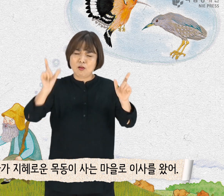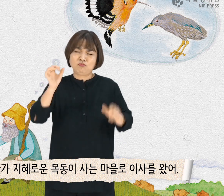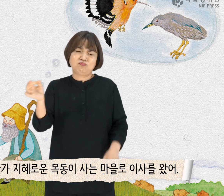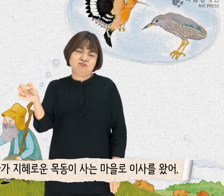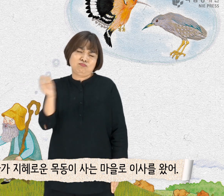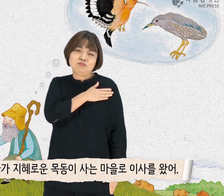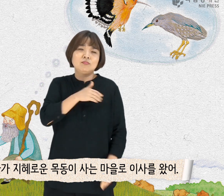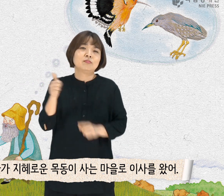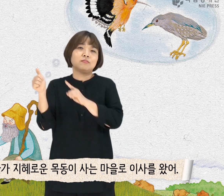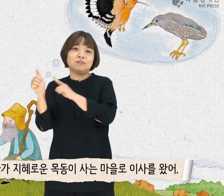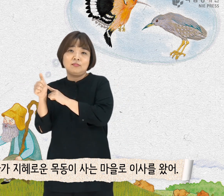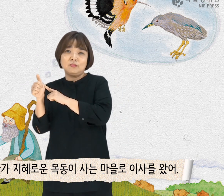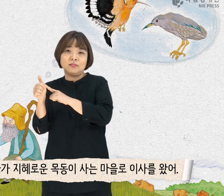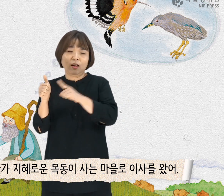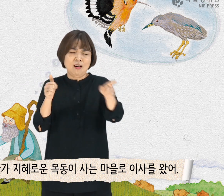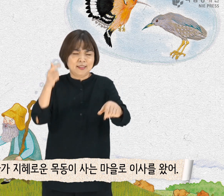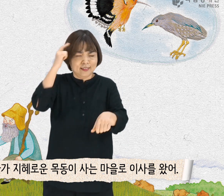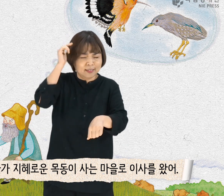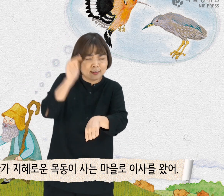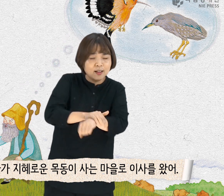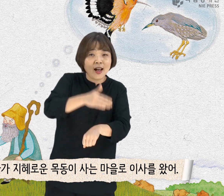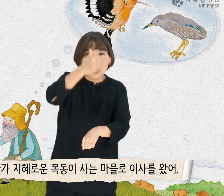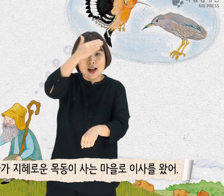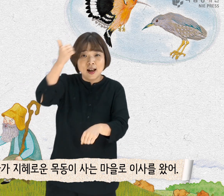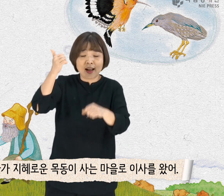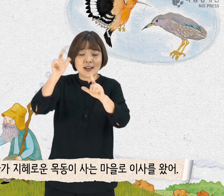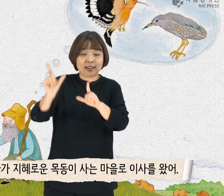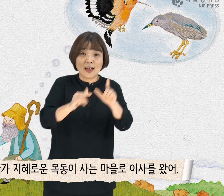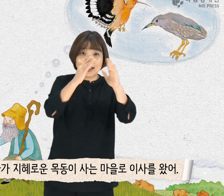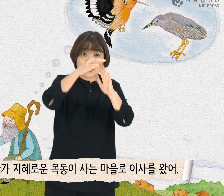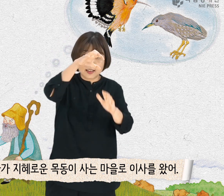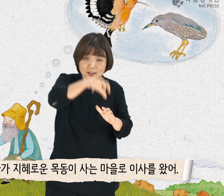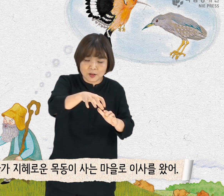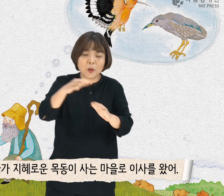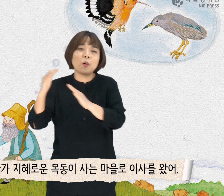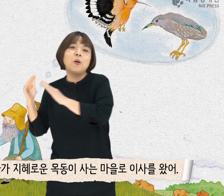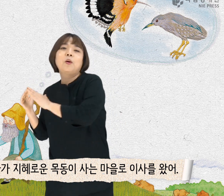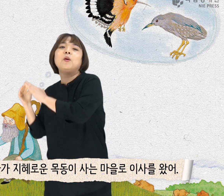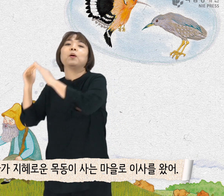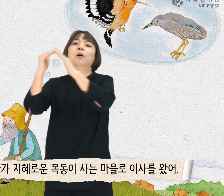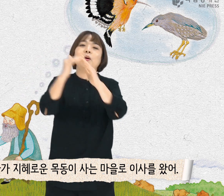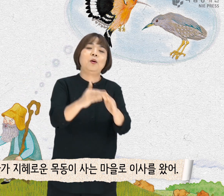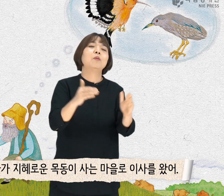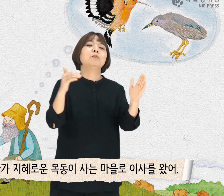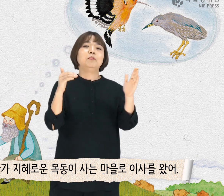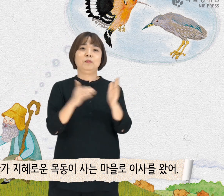어느 날 한 부자가 지혜로운 목동이 사는 마을로 이사를 왔어